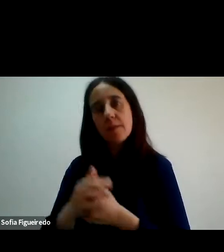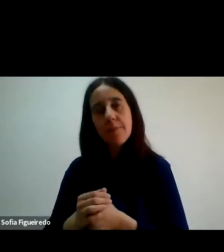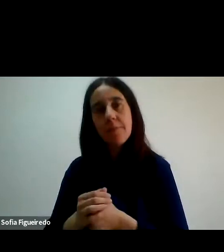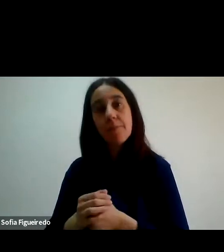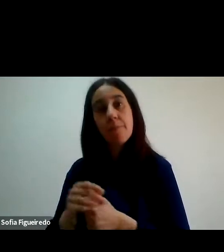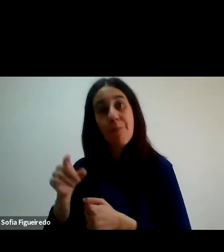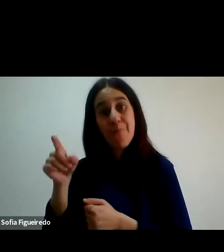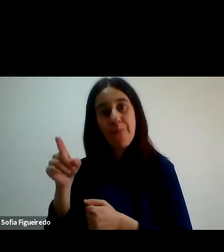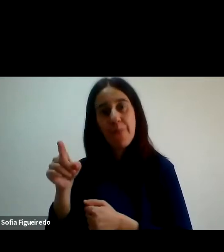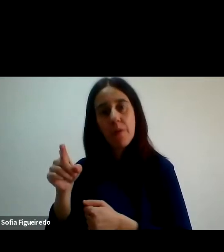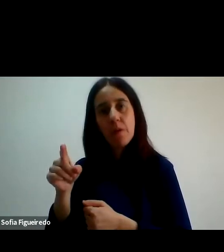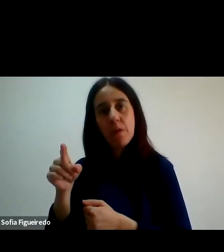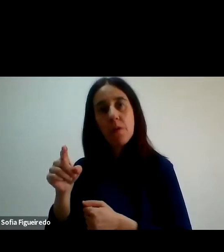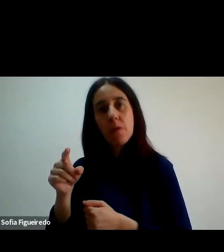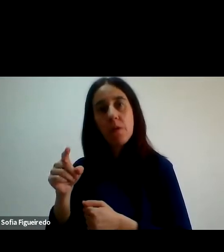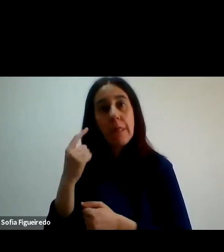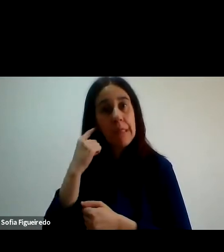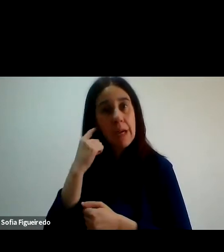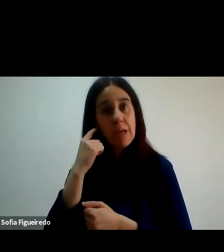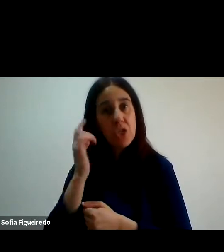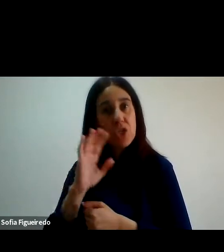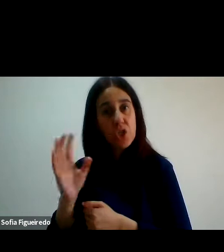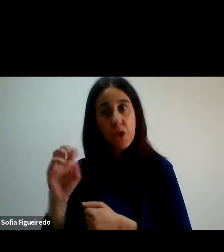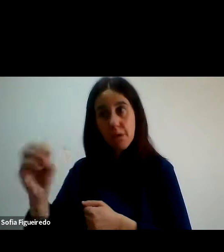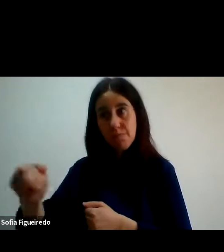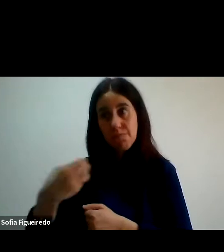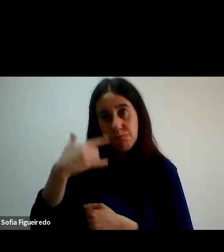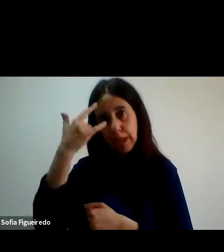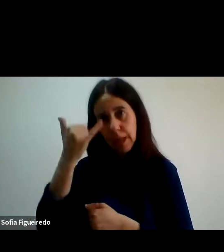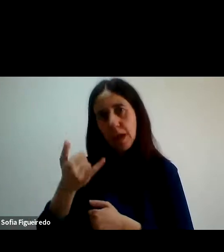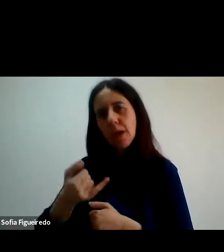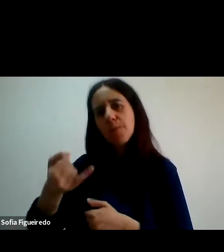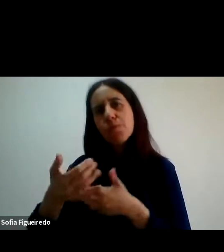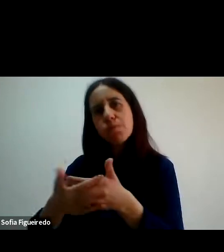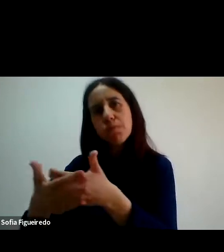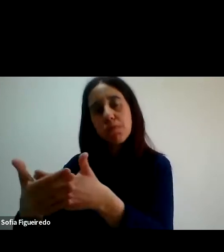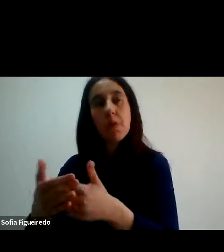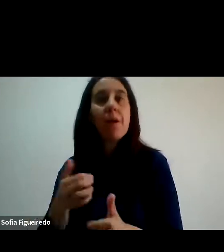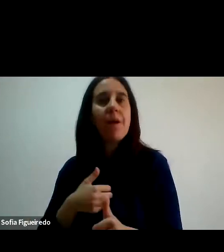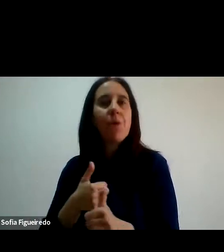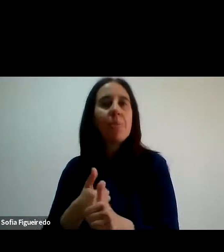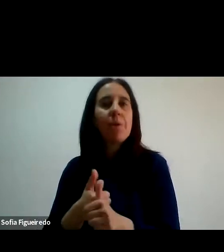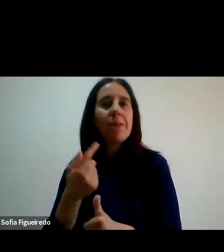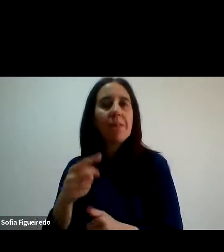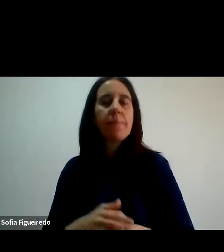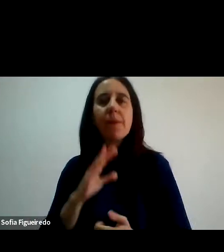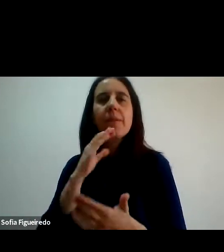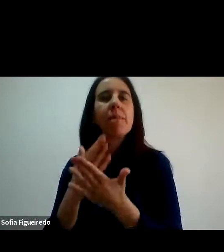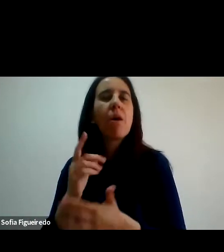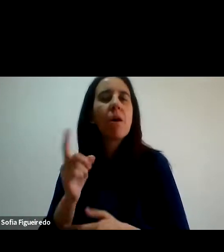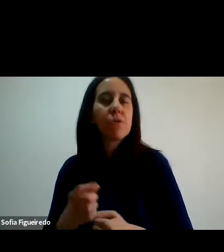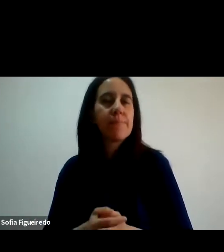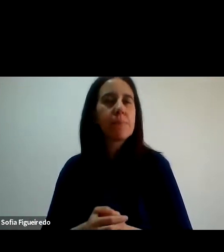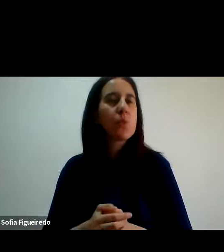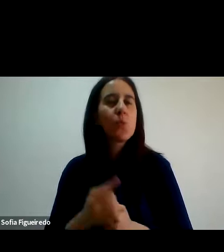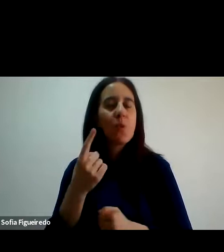sequência após aquela submissão de ideias. E, de facto, todo o processo era acompanhado. Ora, o que é que isto criou em muitos casos? Primeiro criou uma coisa que eu